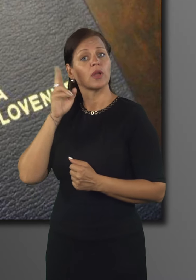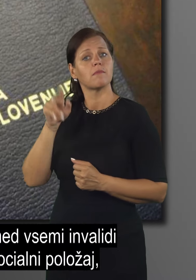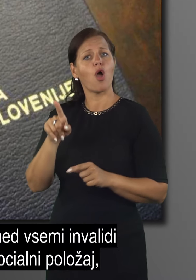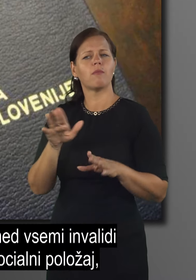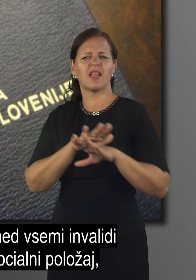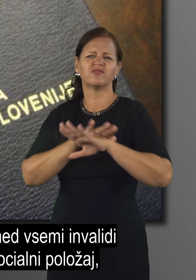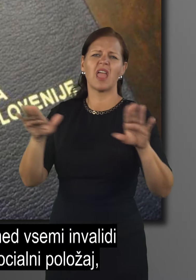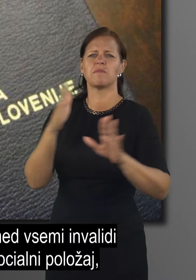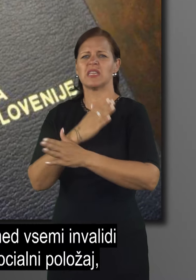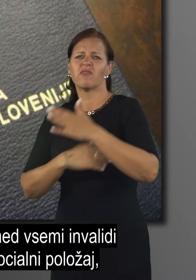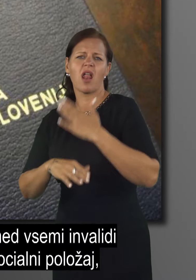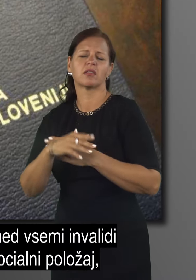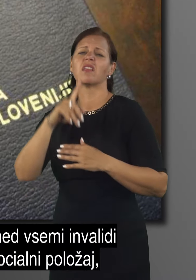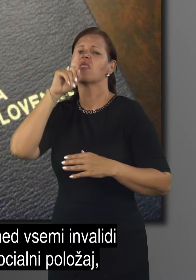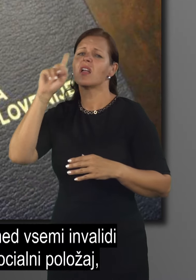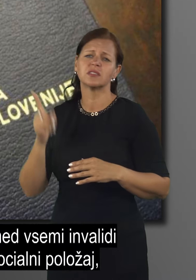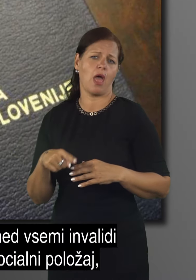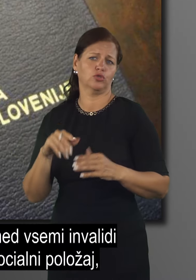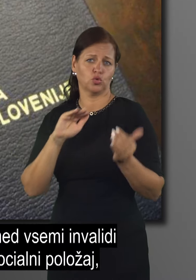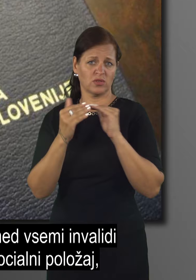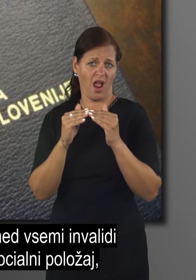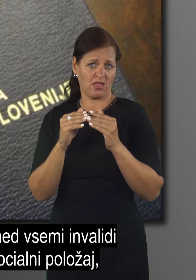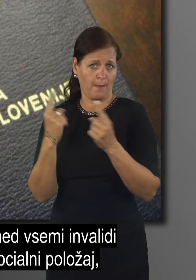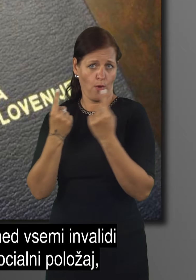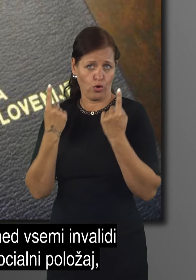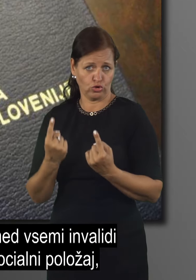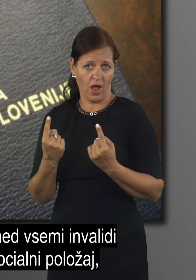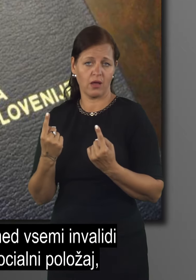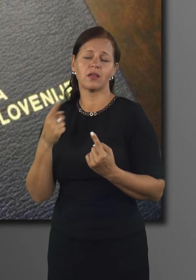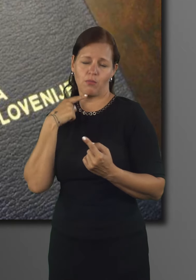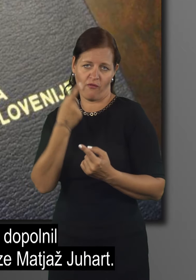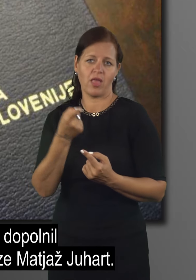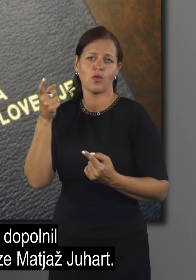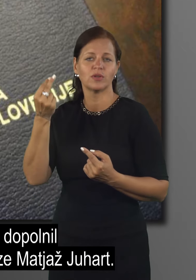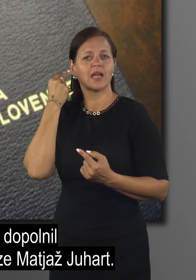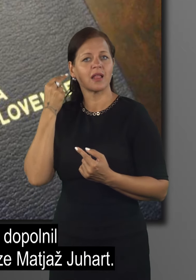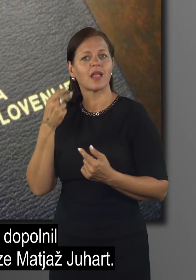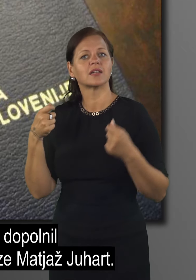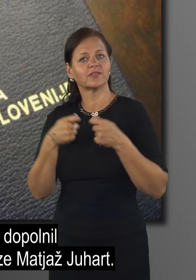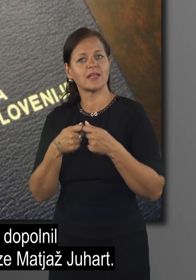Gluhi imajo med vsemi invalidi najslabši socialni položaj, ga je dopolnil sekretar zveze Matjaž Juhart.